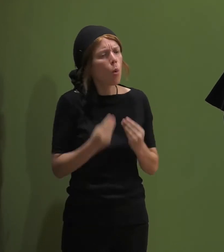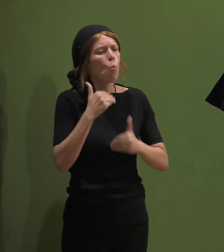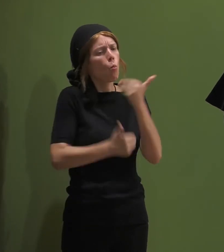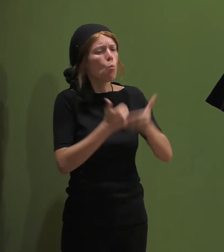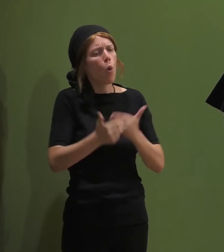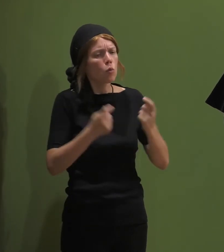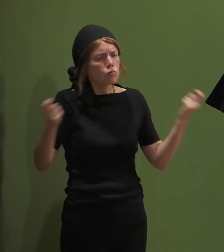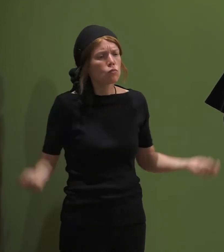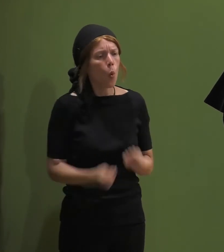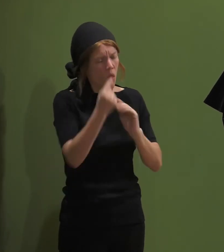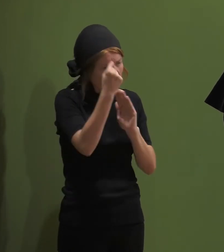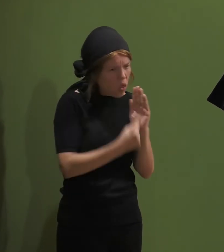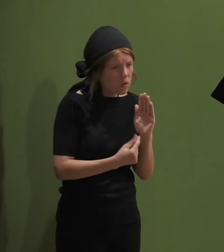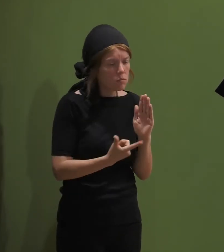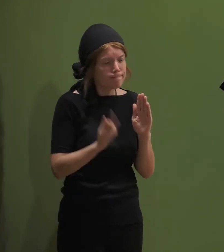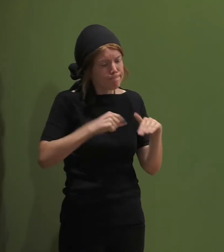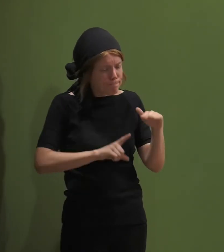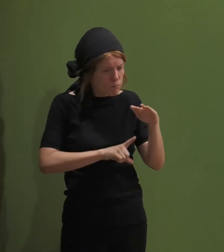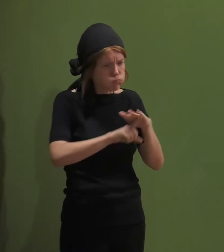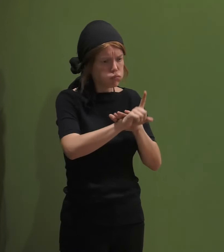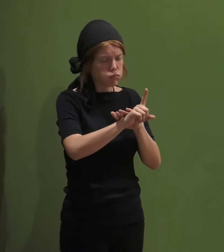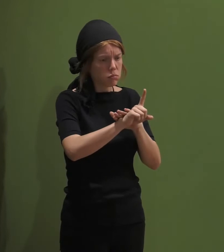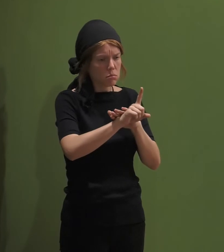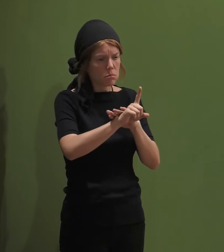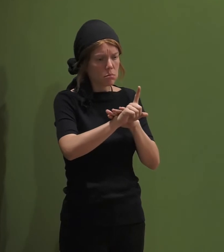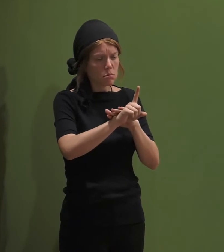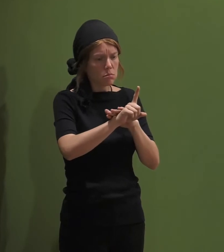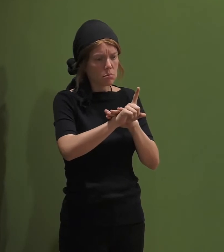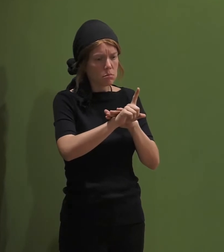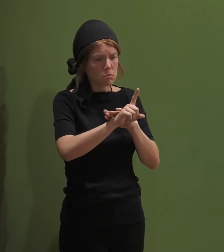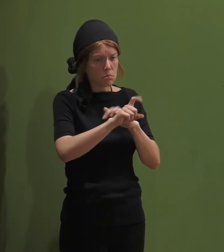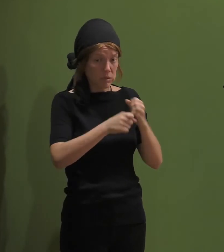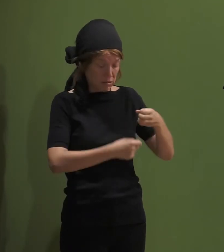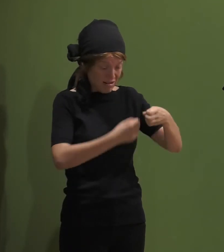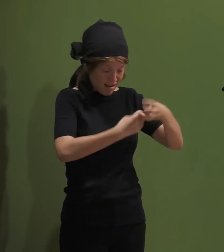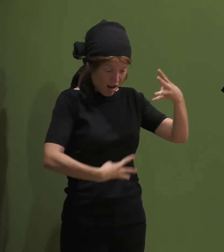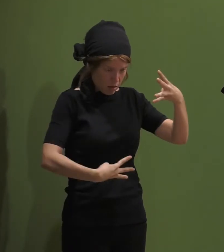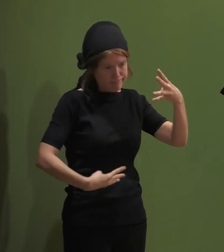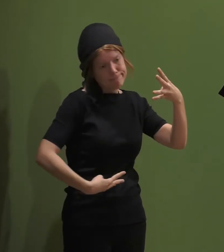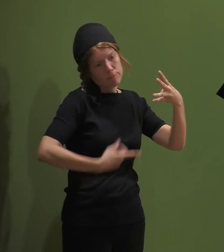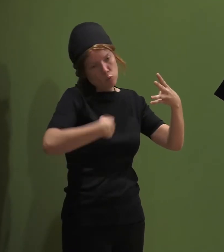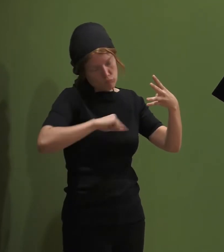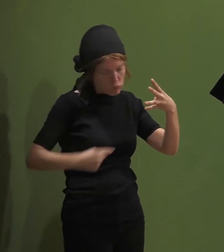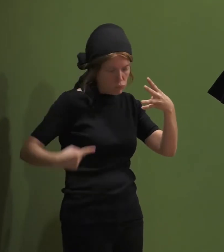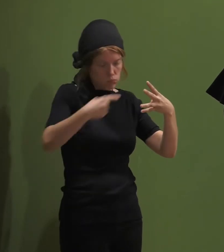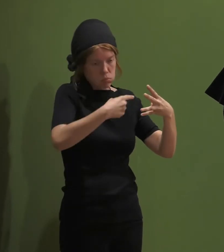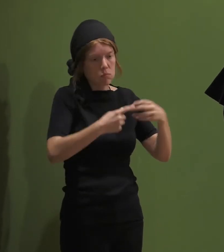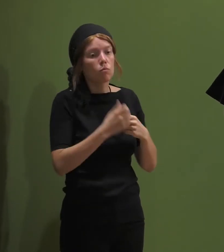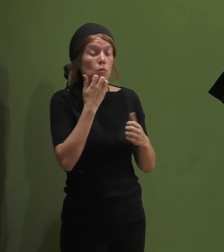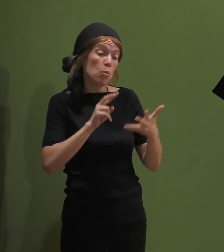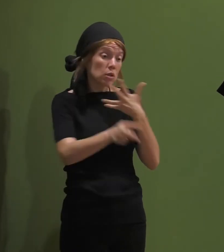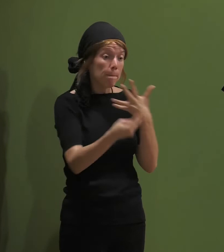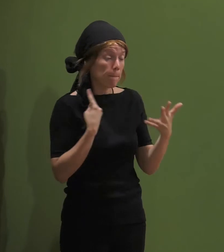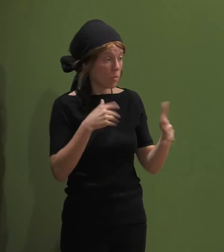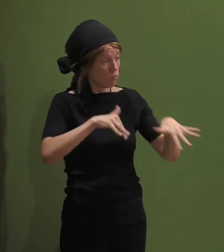procesos de publicación de datos, hemos avanzado posiciones en dos de estos rankings. Por un lado, en el índice de transparencia